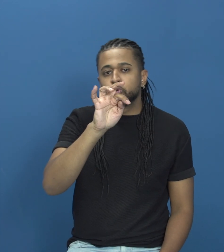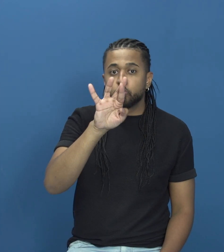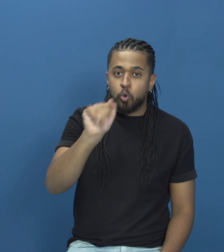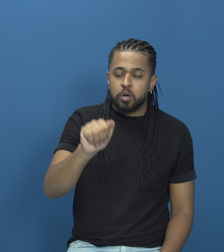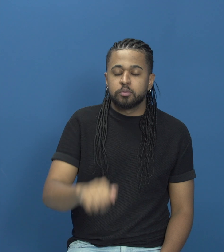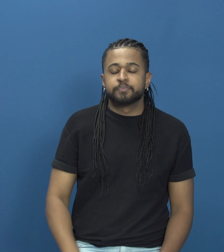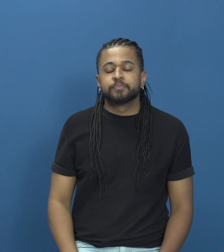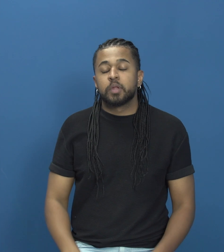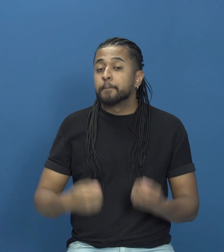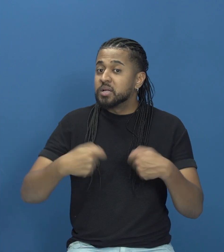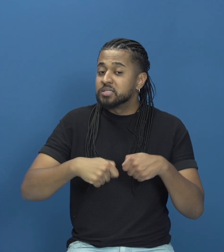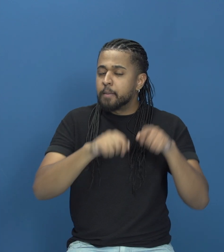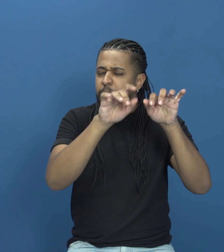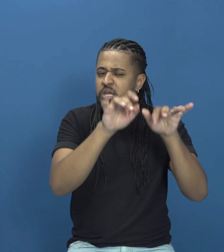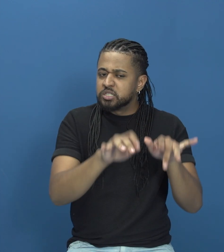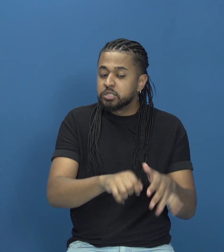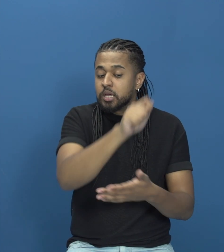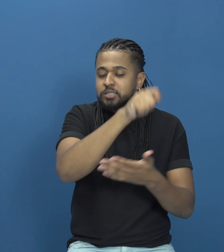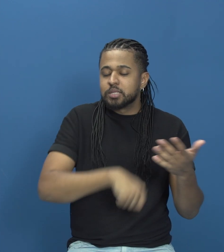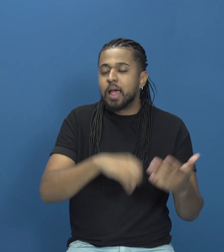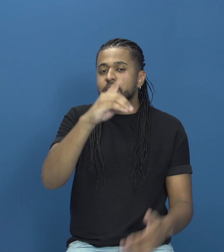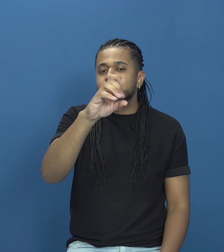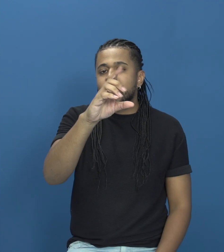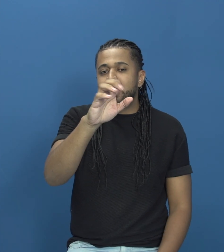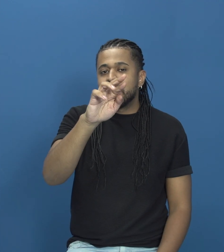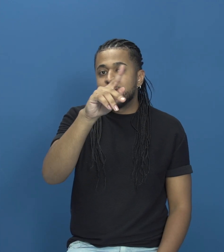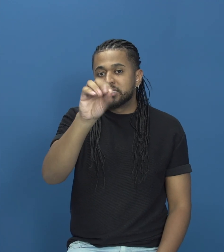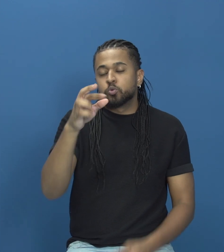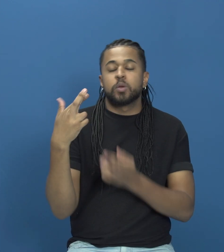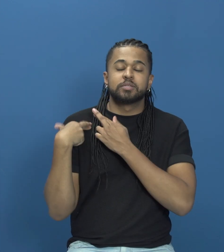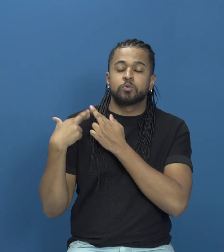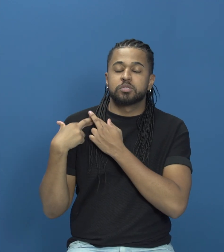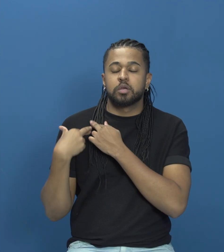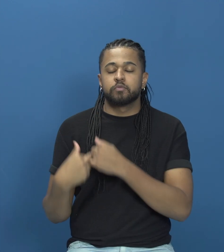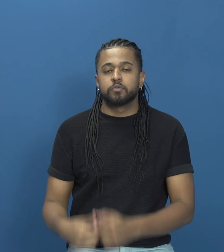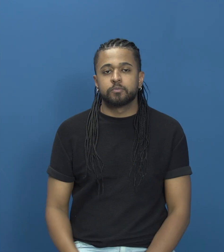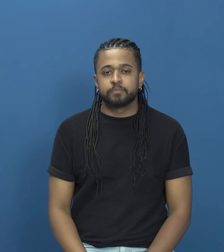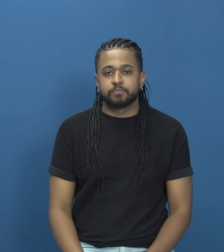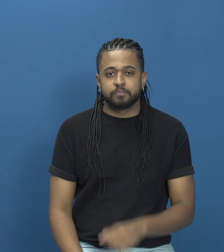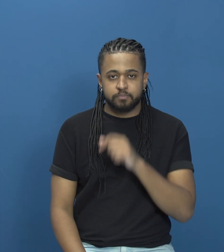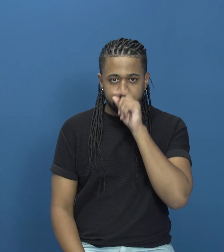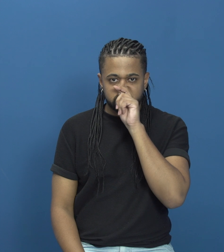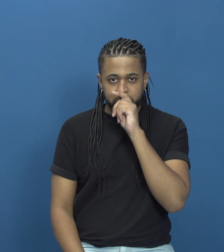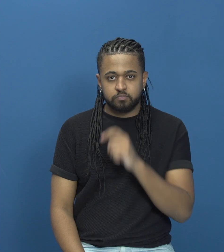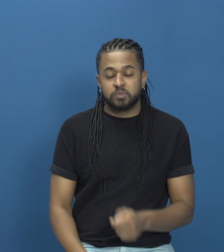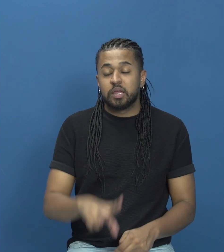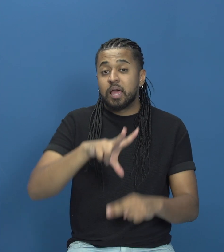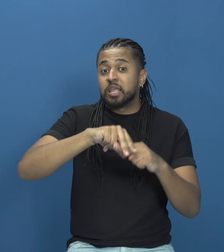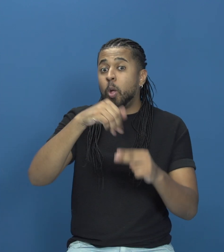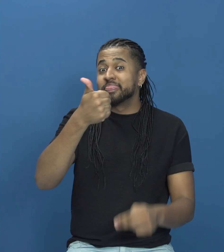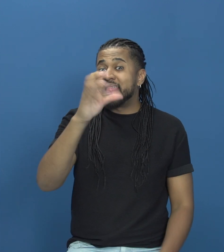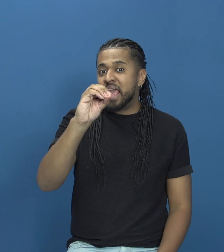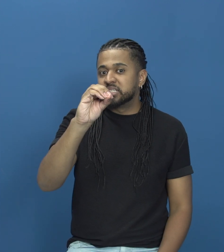parênteses. Que deverá preencher e assinar a declaração do responsável. Abre parênteses. Anexo